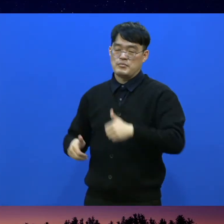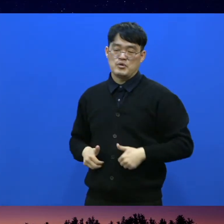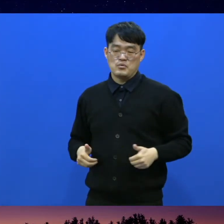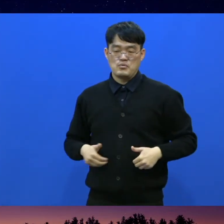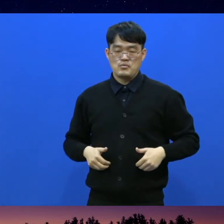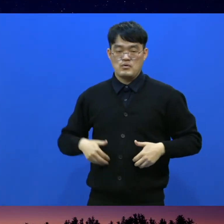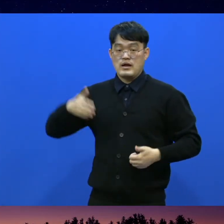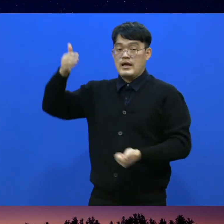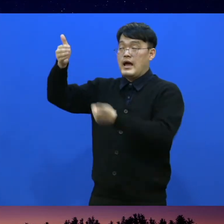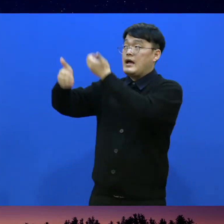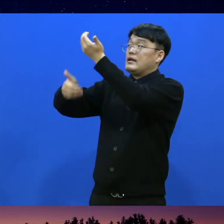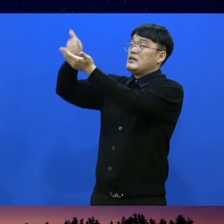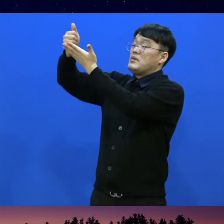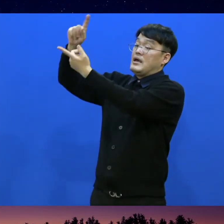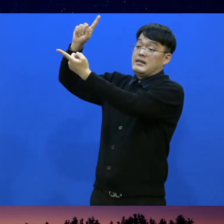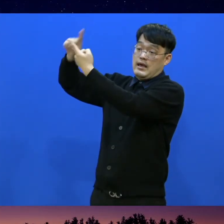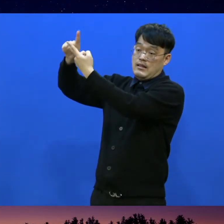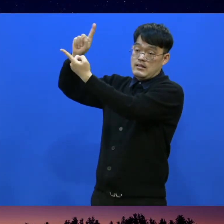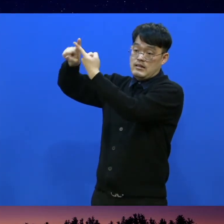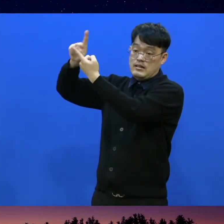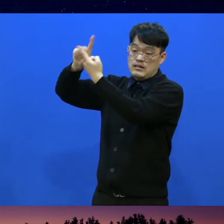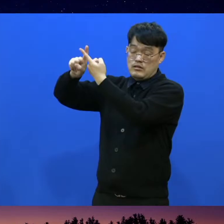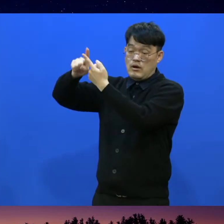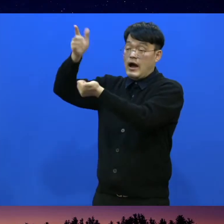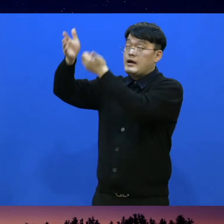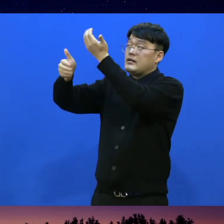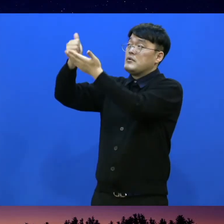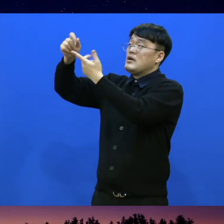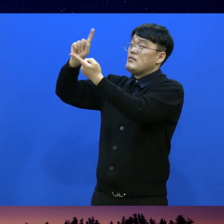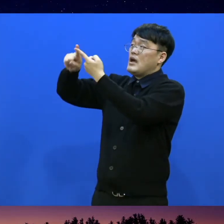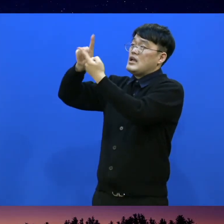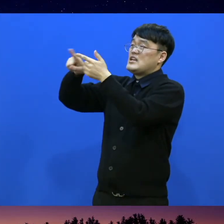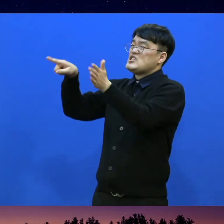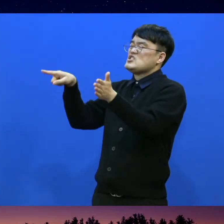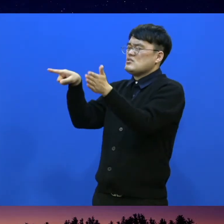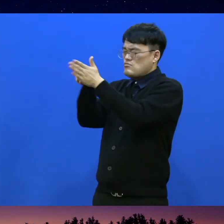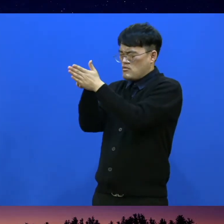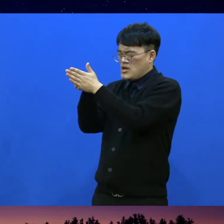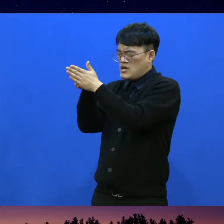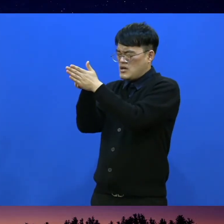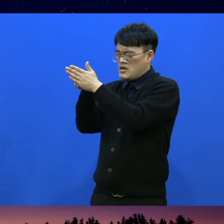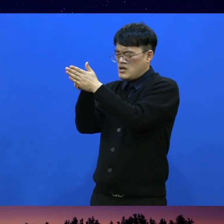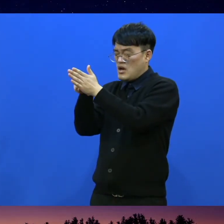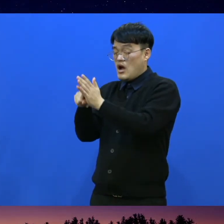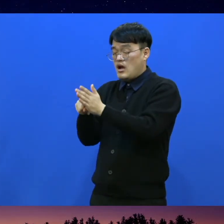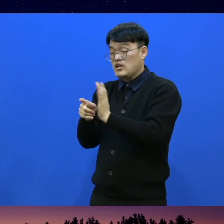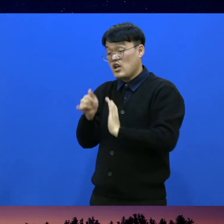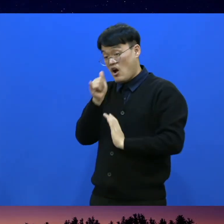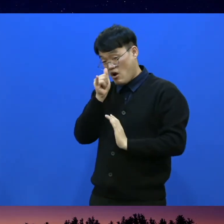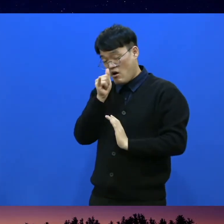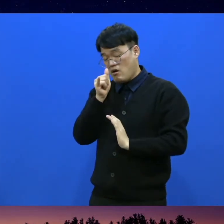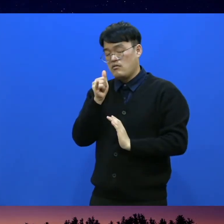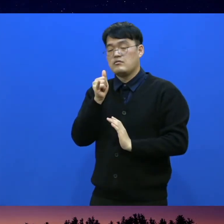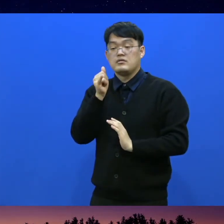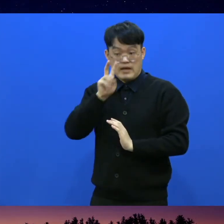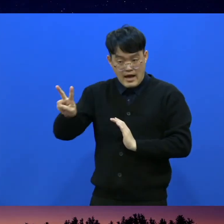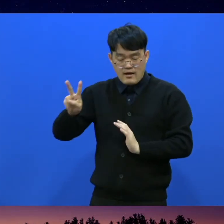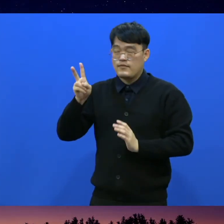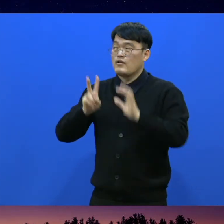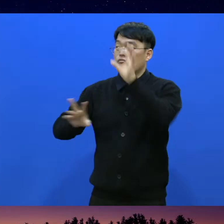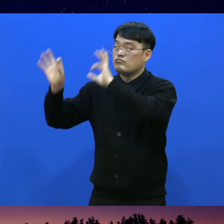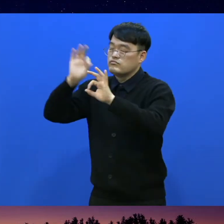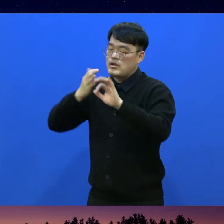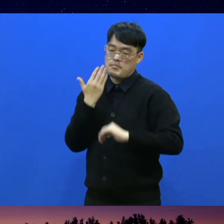하나님에 대한 기도하는 그 대상, 하나님에 대한 신뢰. 그 신뢰라는 말은 인격 대